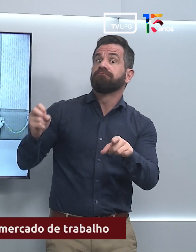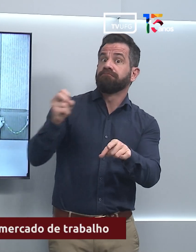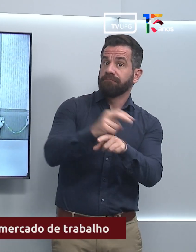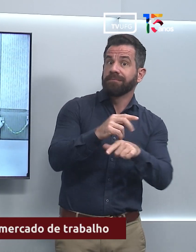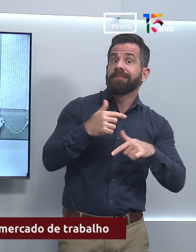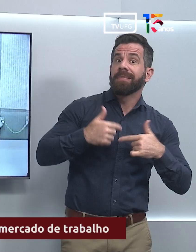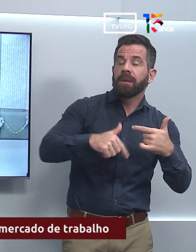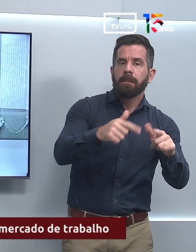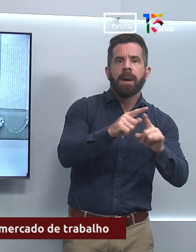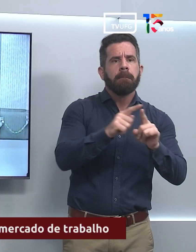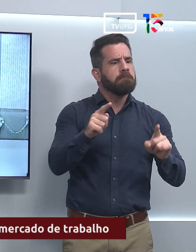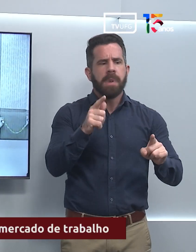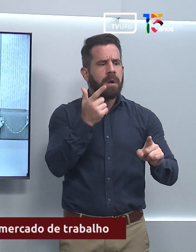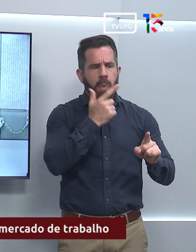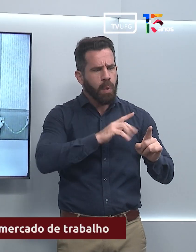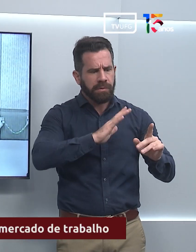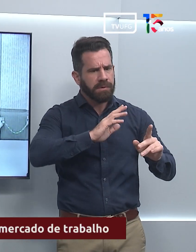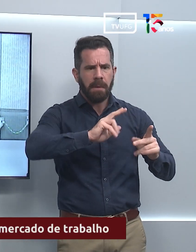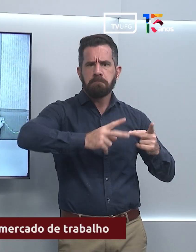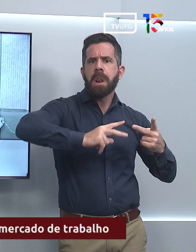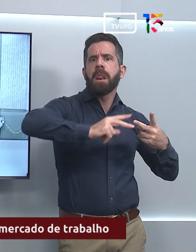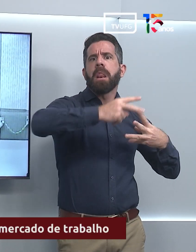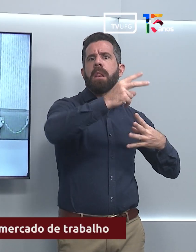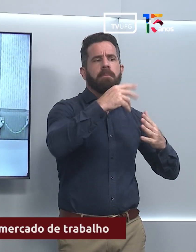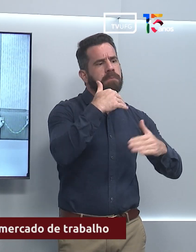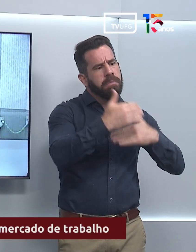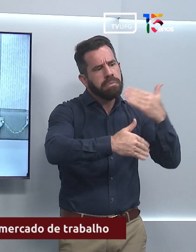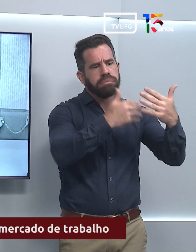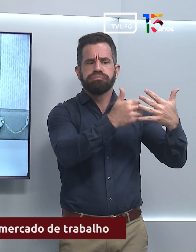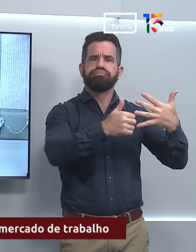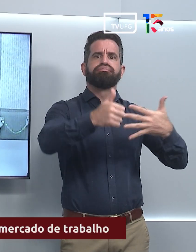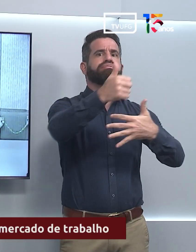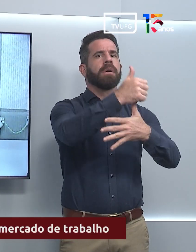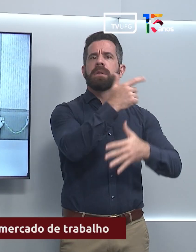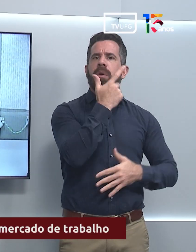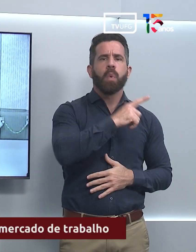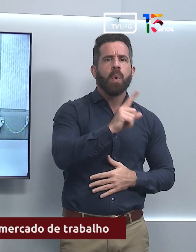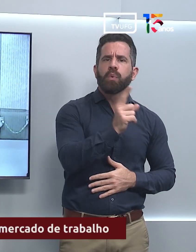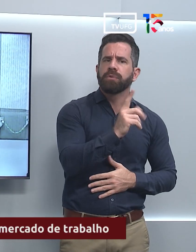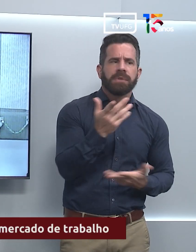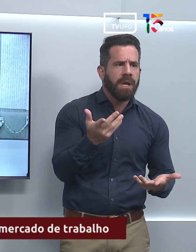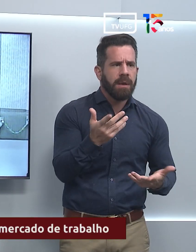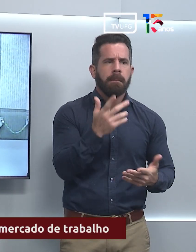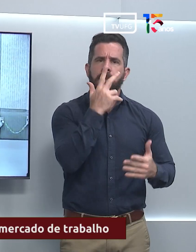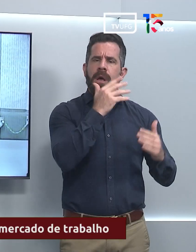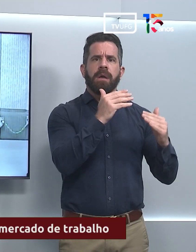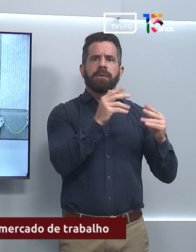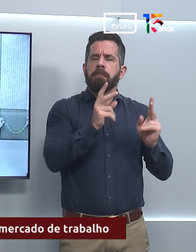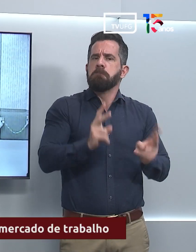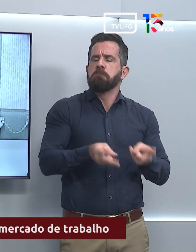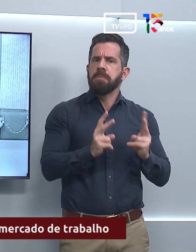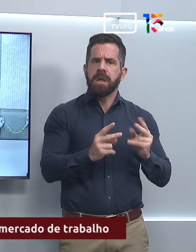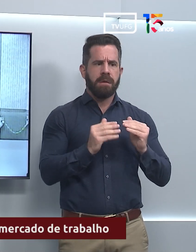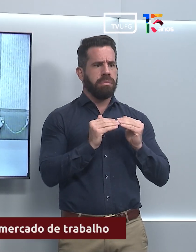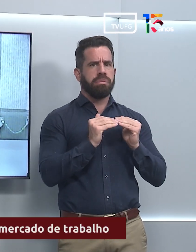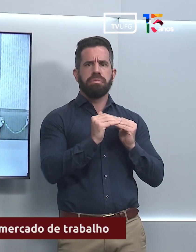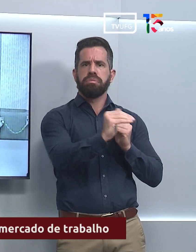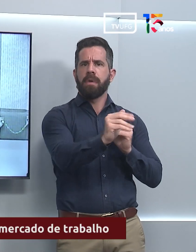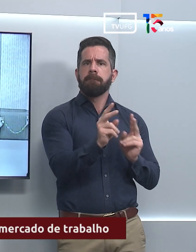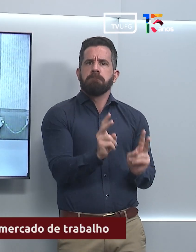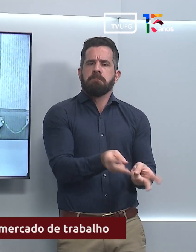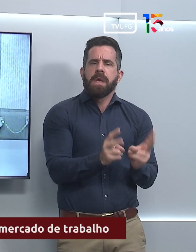vezes elas não evoluem na carreira, elas não alcançam cargos de liderança. Existe aí uma dificuldade